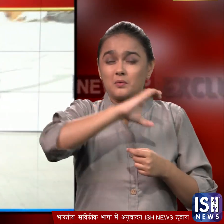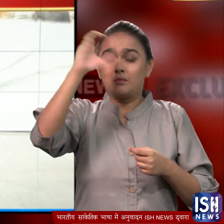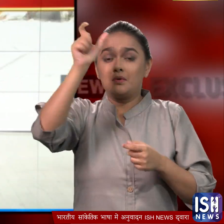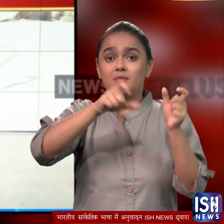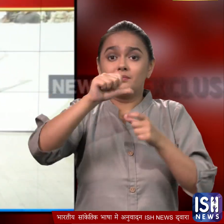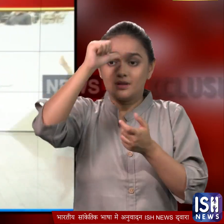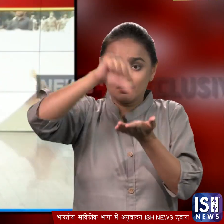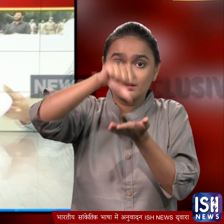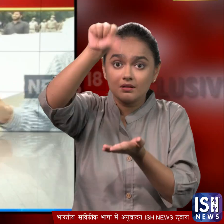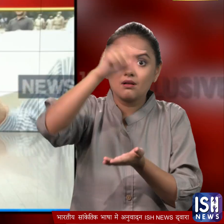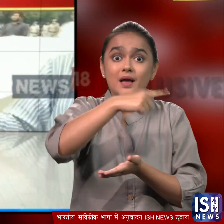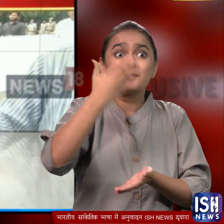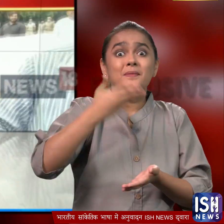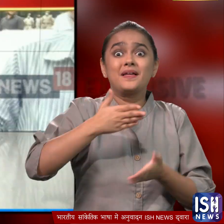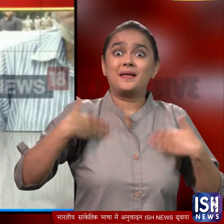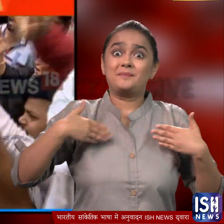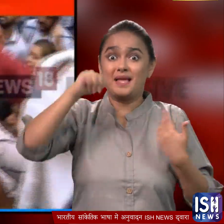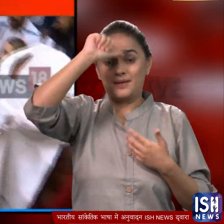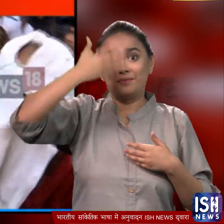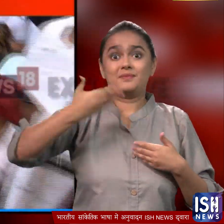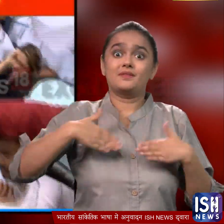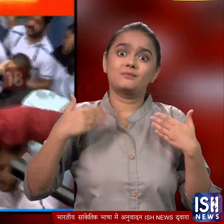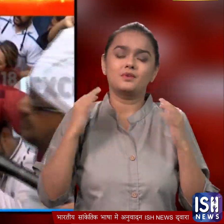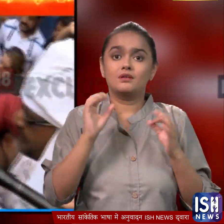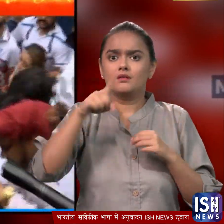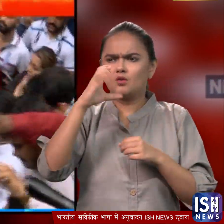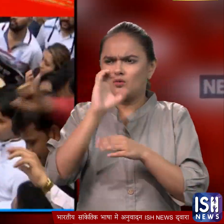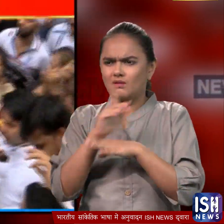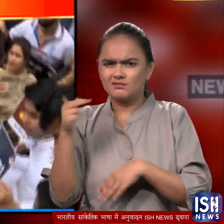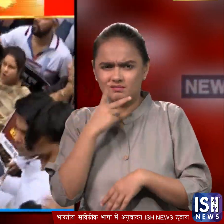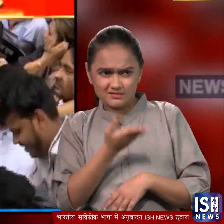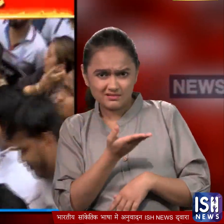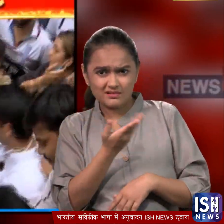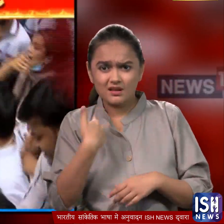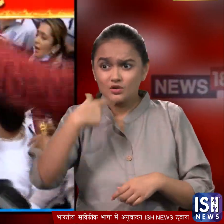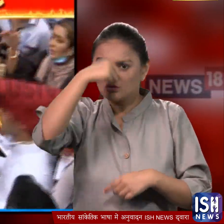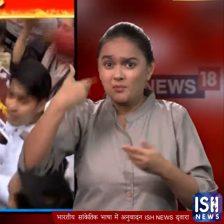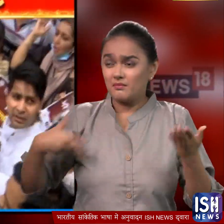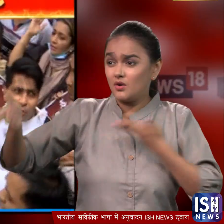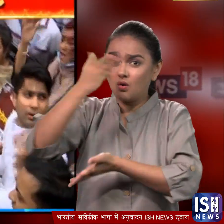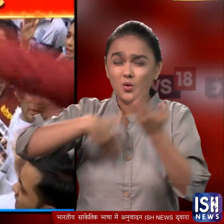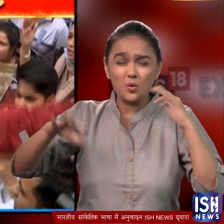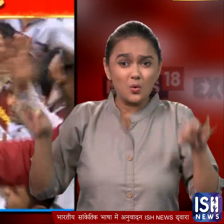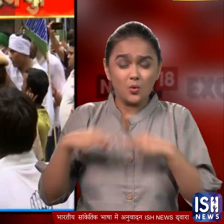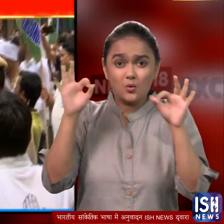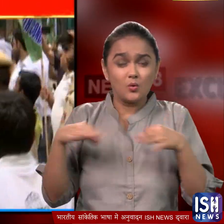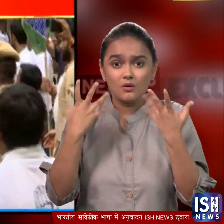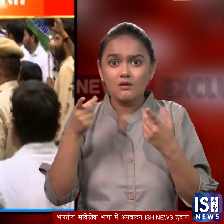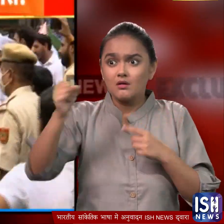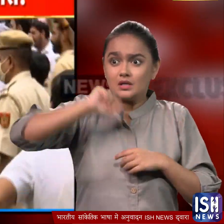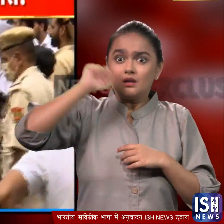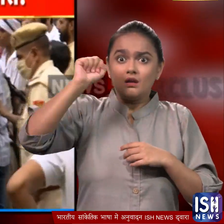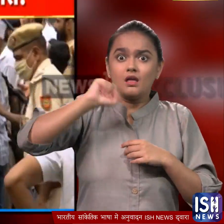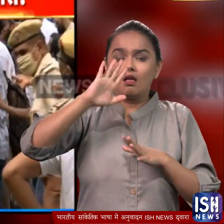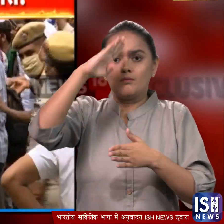जश्न करोड़ों लोगों को टीका लगवाकर मनाया। तो वहीं दूसरी ओर यूथ कांग्रेस के कार्यकर्ताओं ने बेरोजगारी की बात छेड़ दी और